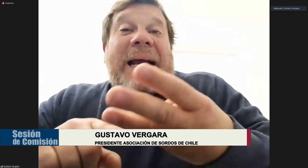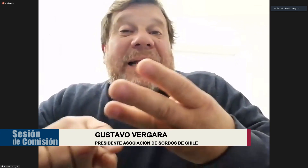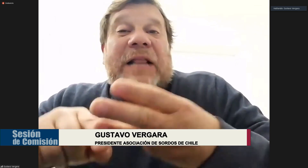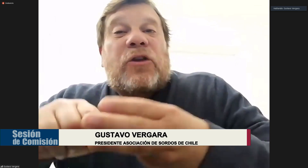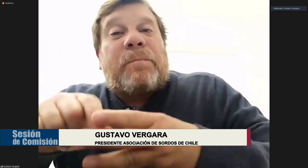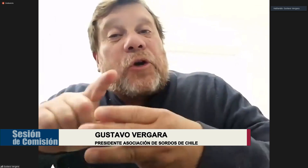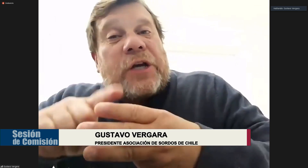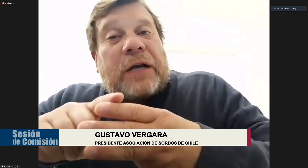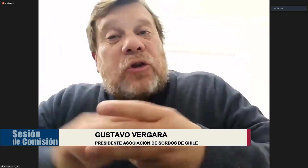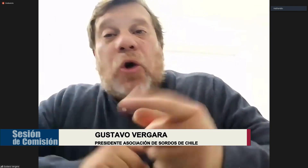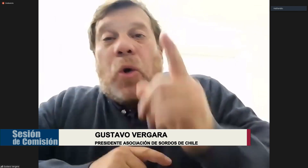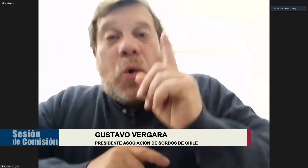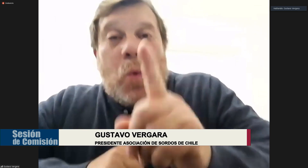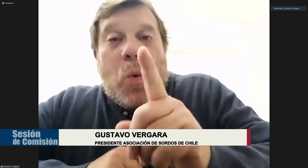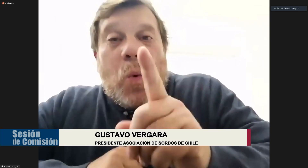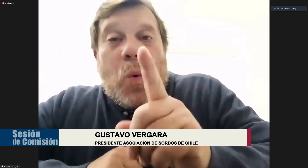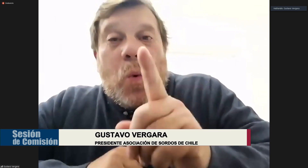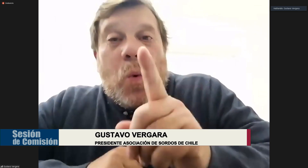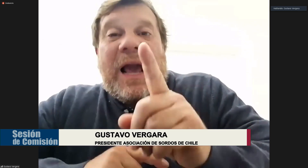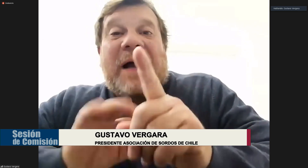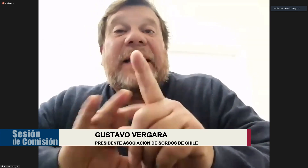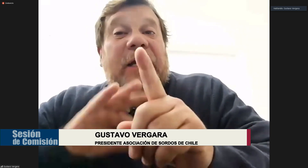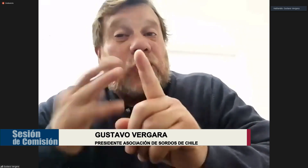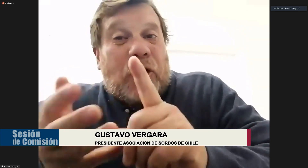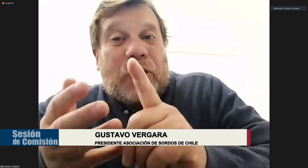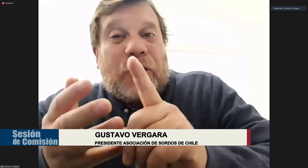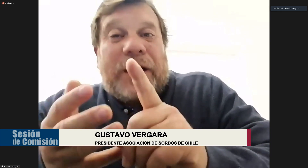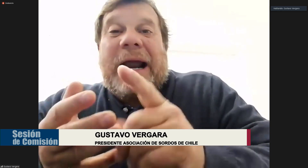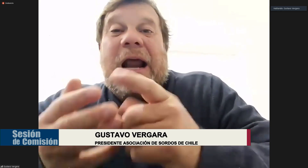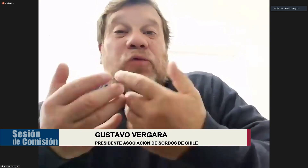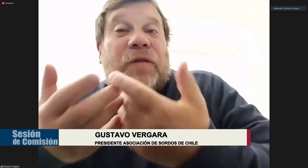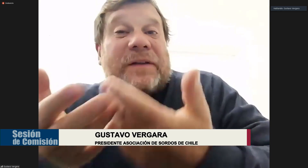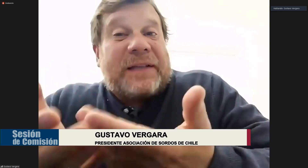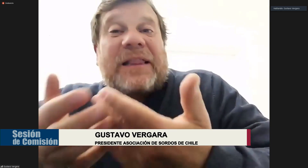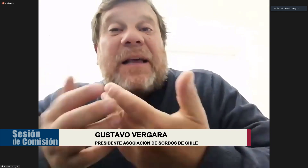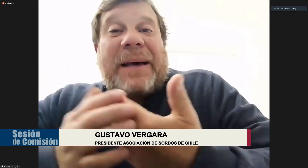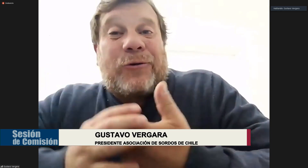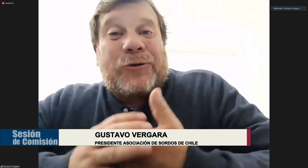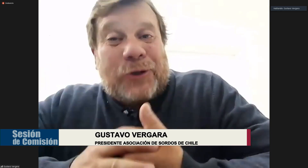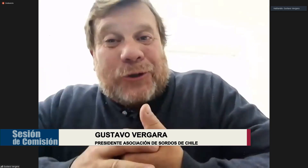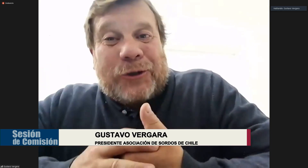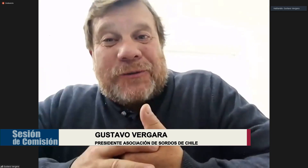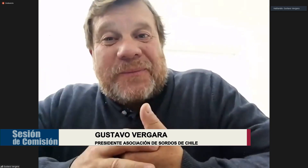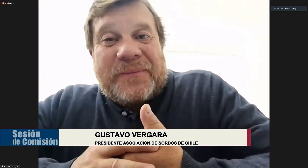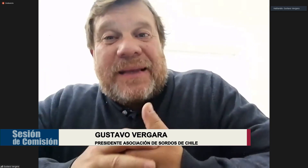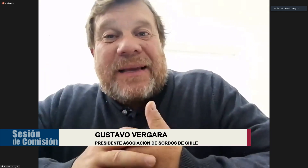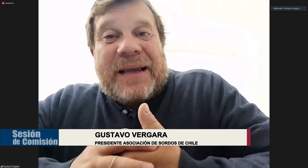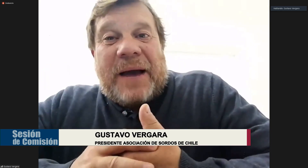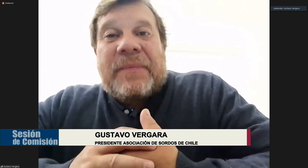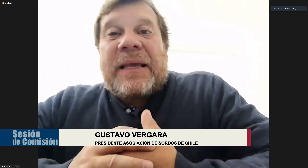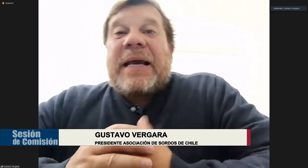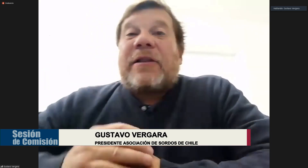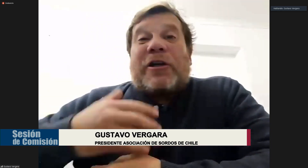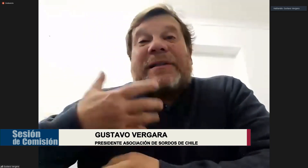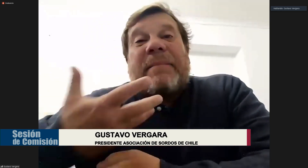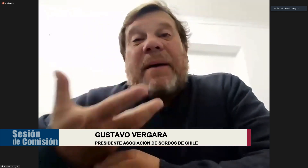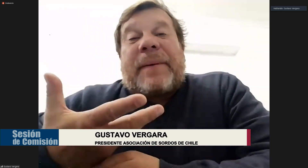tanto proyecto con uno que abarque todo es suficiente para nosotros. Ya, entonces me